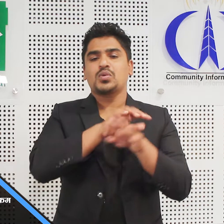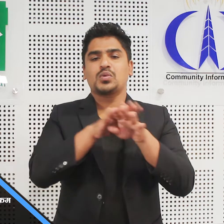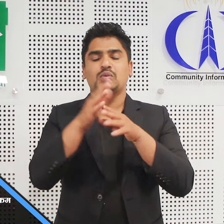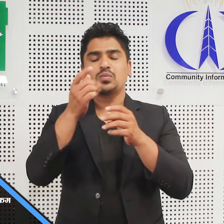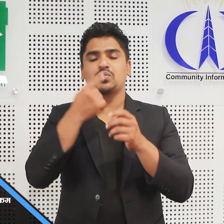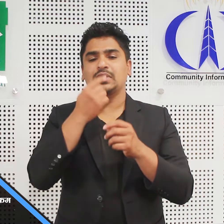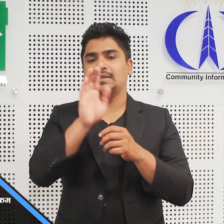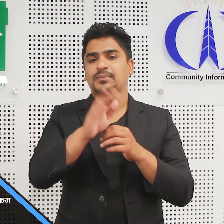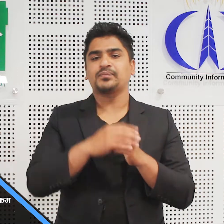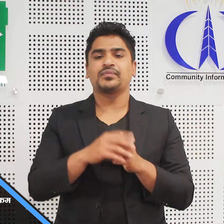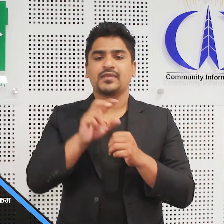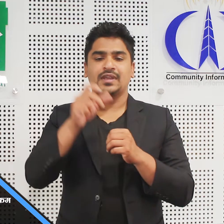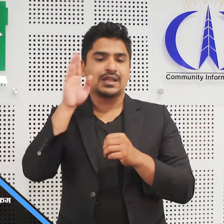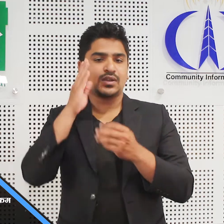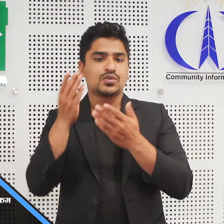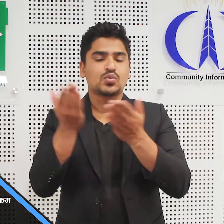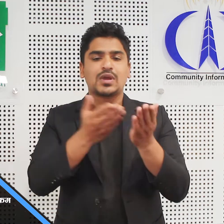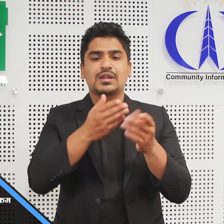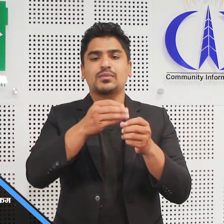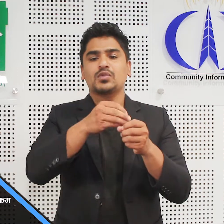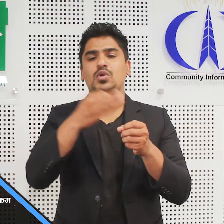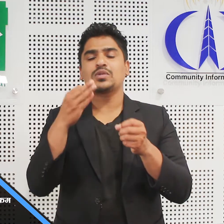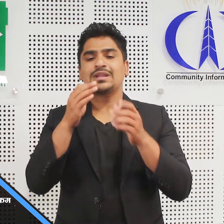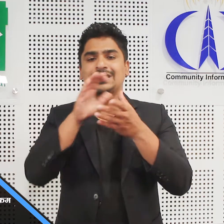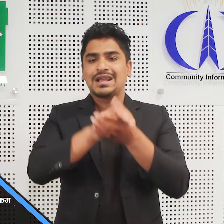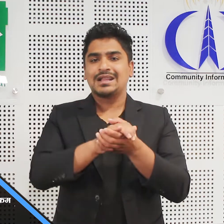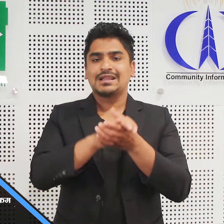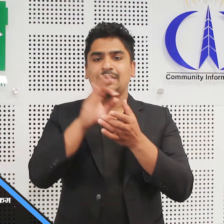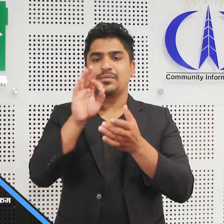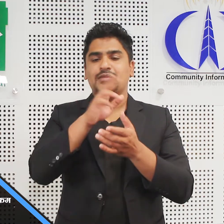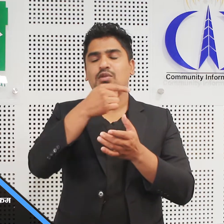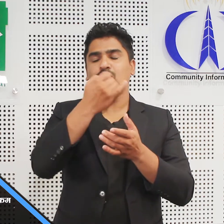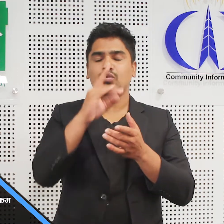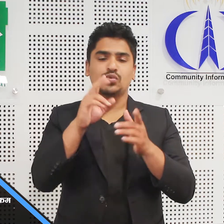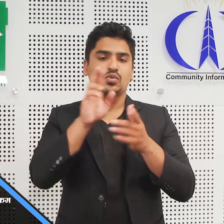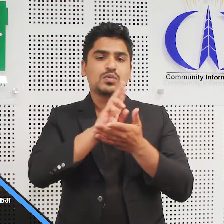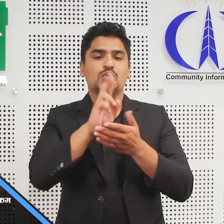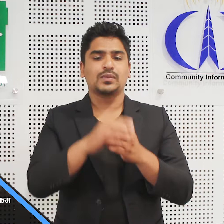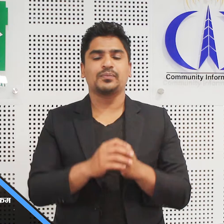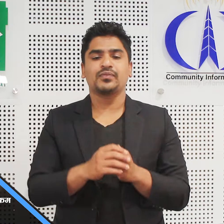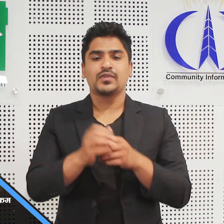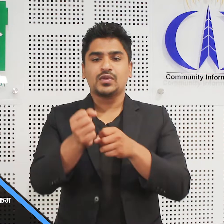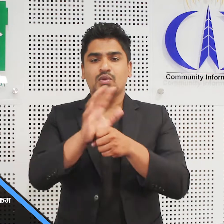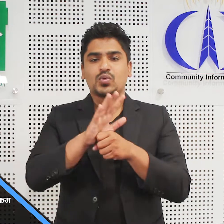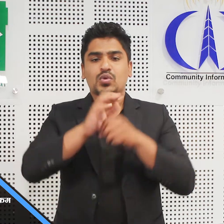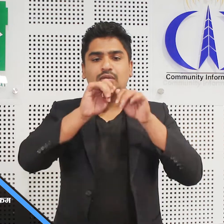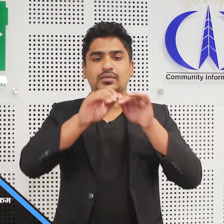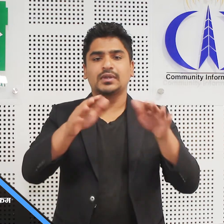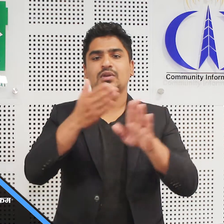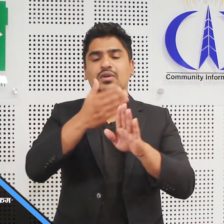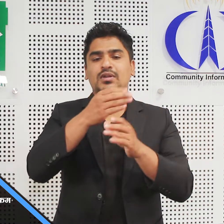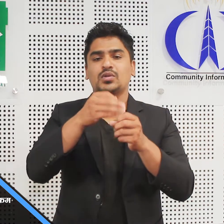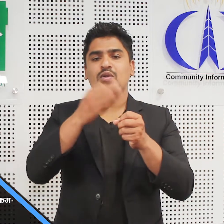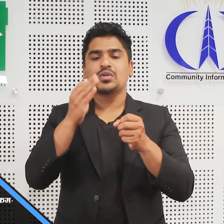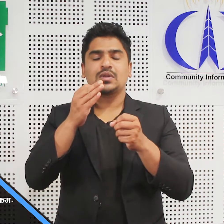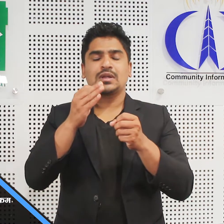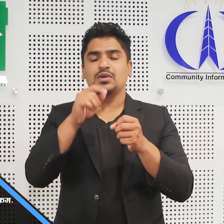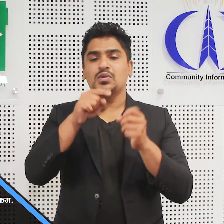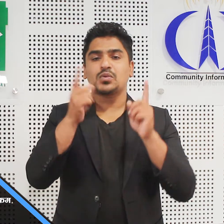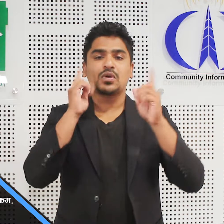छ। रेडियो स्वागतम धनुषाका साथी विनोद महतोको रिपोर्ट। कोरोना फैल्नु अघि धनुषाको मिथिला नगरपालिका 2